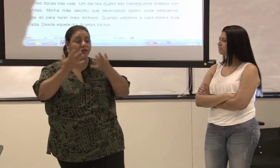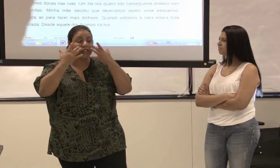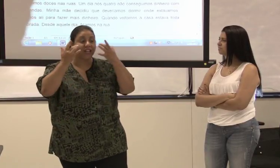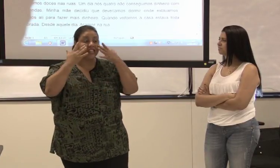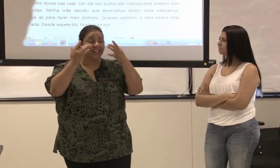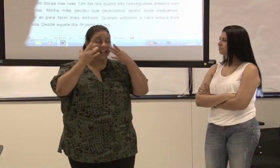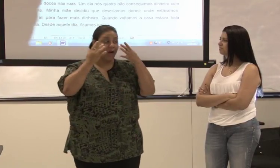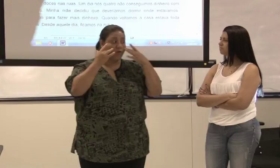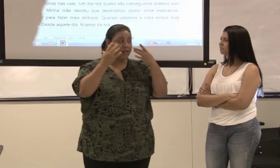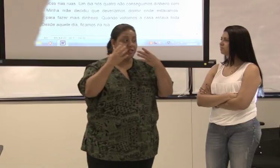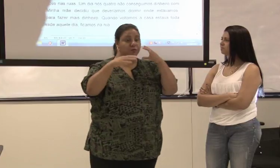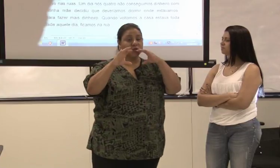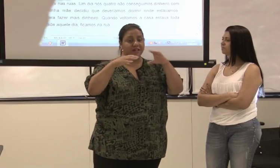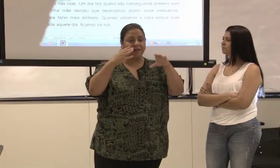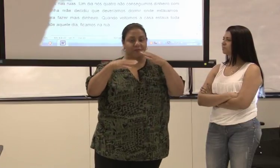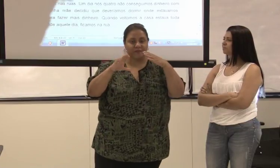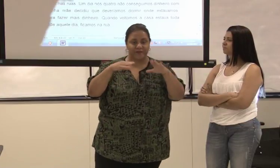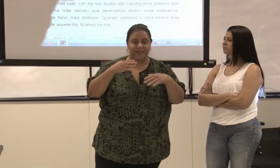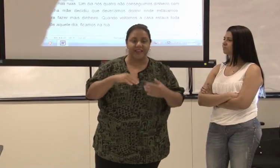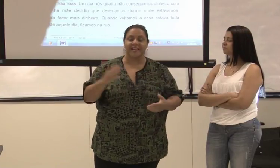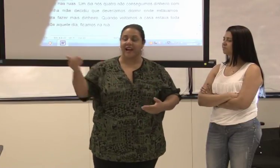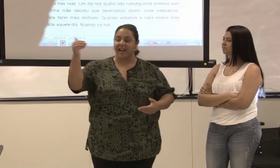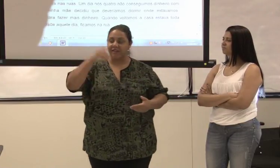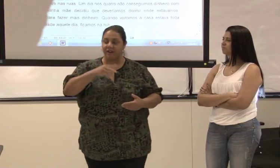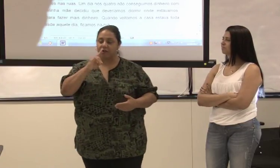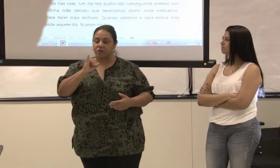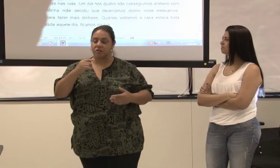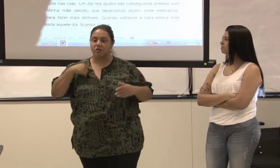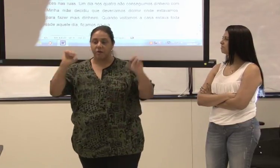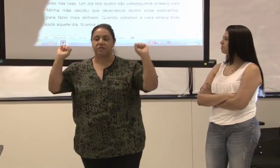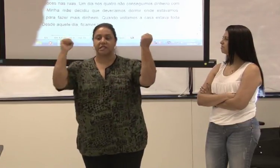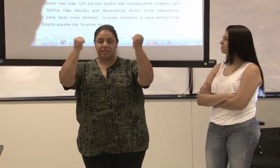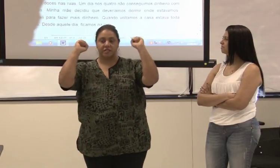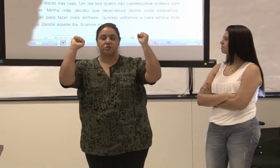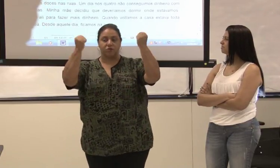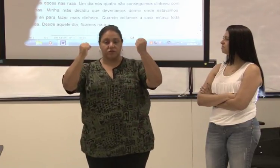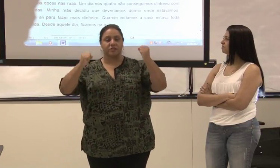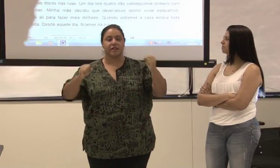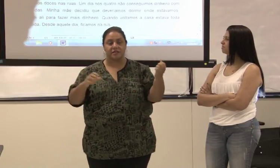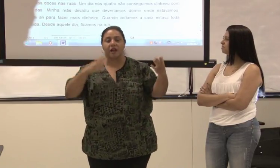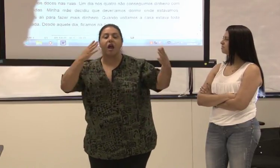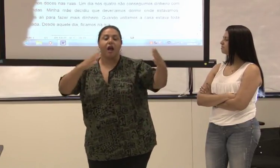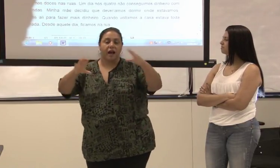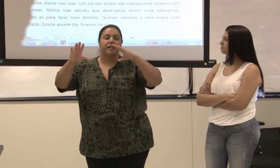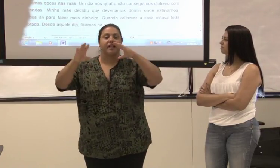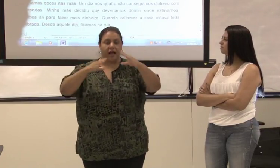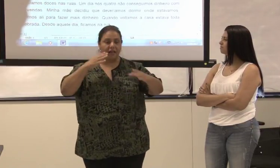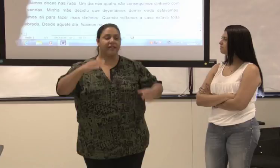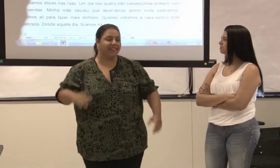de teatral e de música. Aí ele veio um dia só para fazer exercício com vocês e cantar.